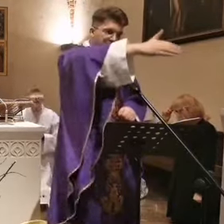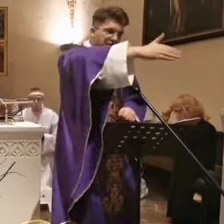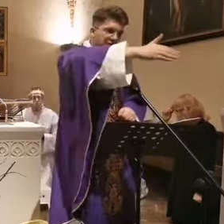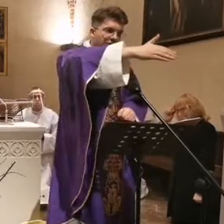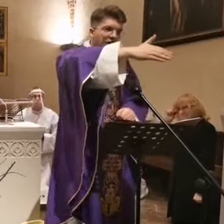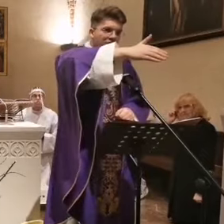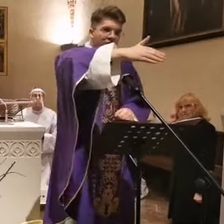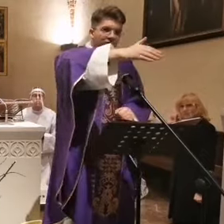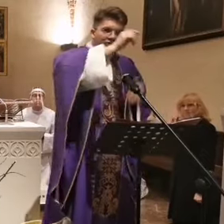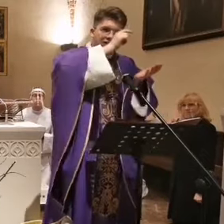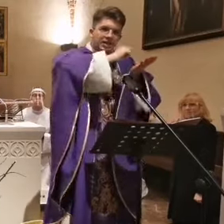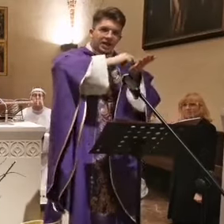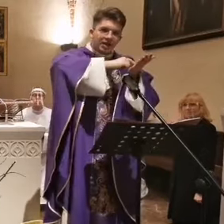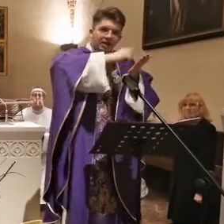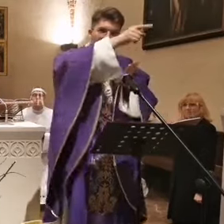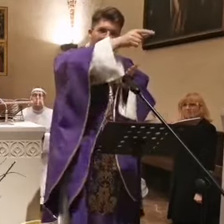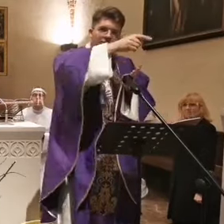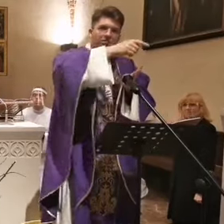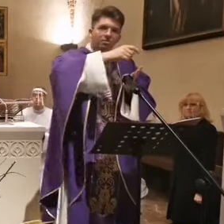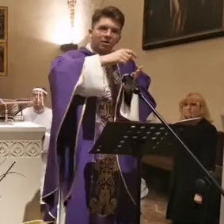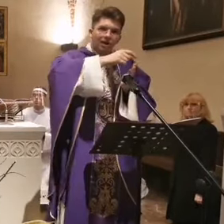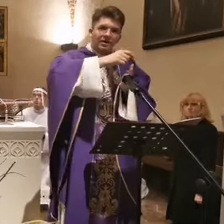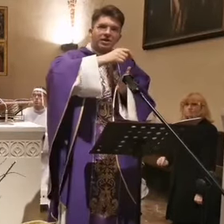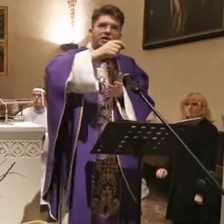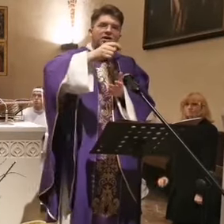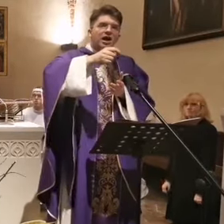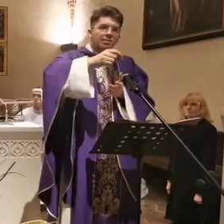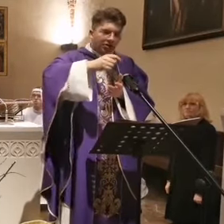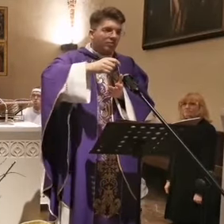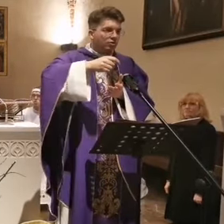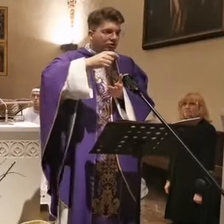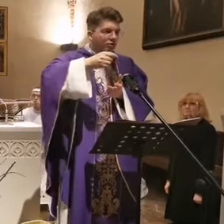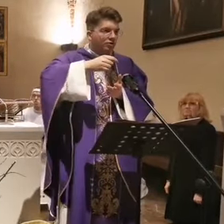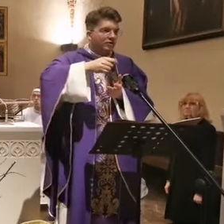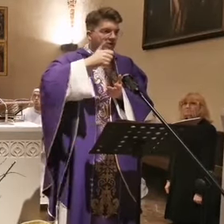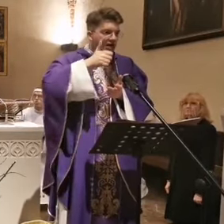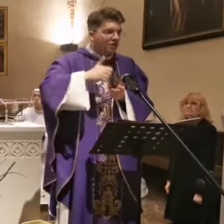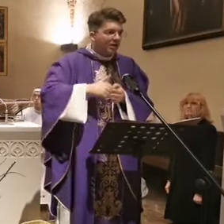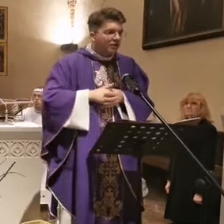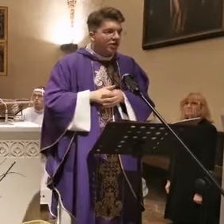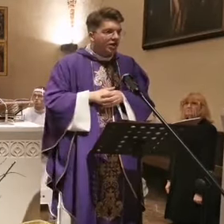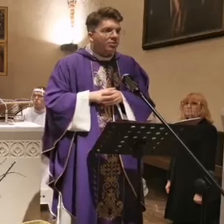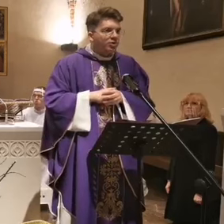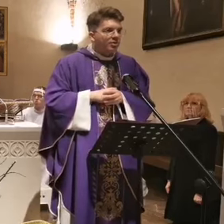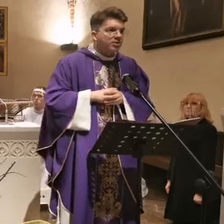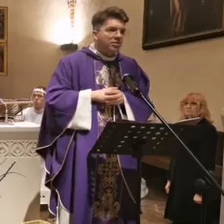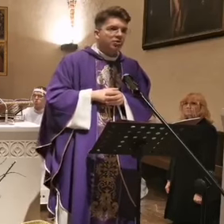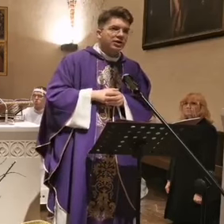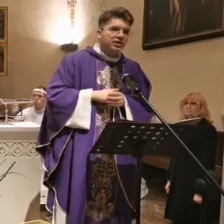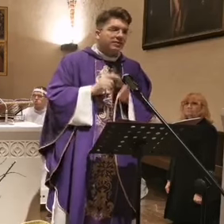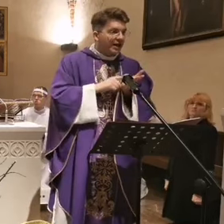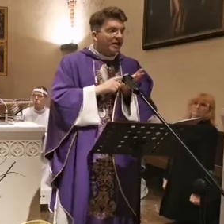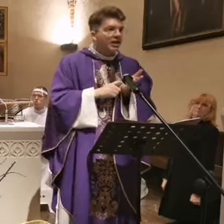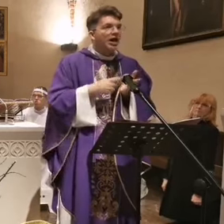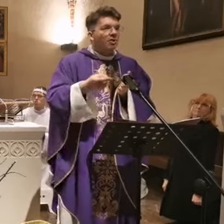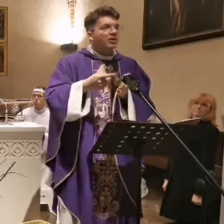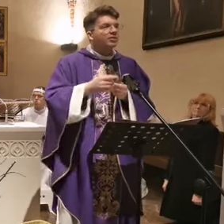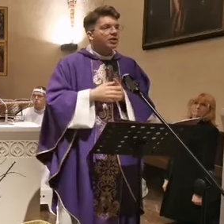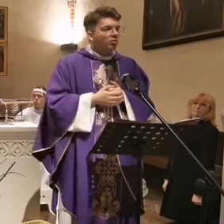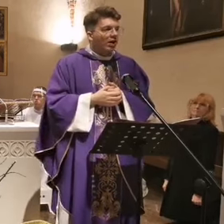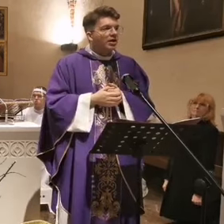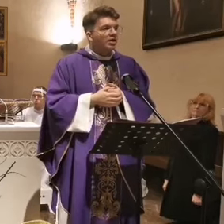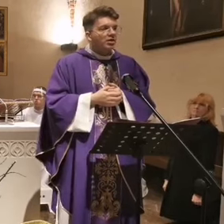Po lewej stronie, jeżeli ktoś chce na rękę, po lewej, a potem już do ust, więc jako pierwsze niech przyjdą osoby, które chcą na rękę,